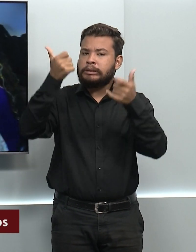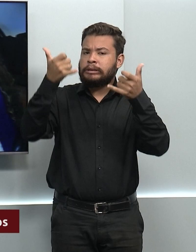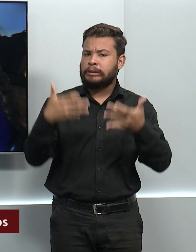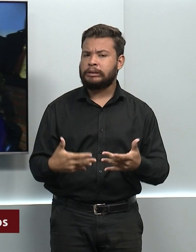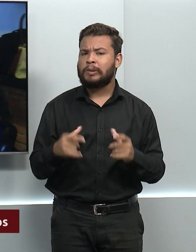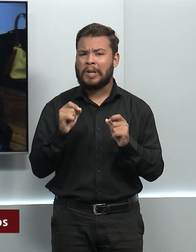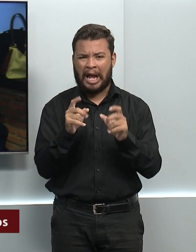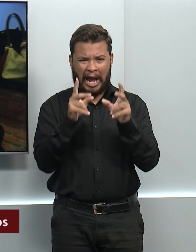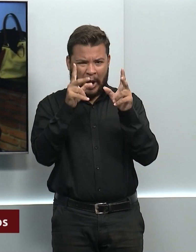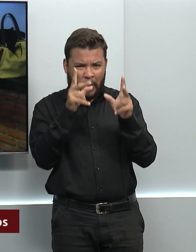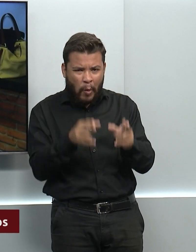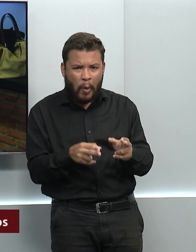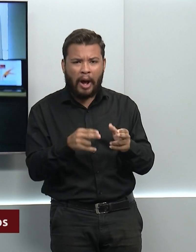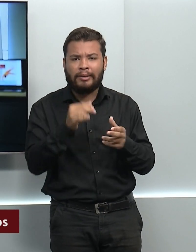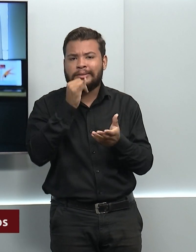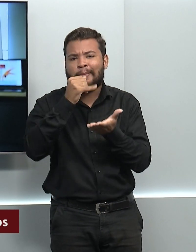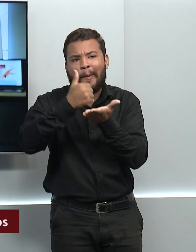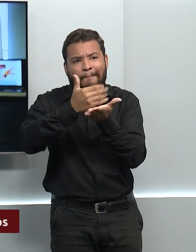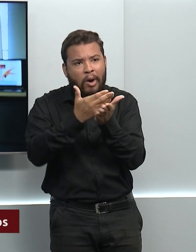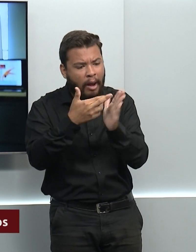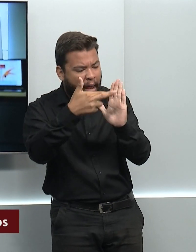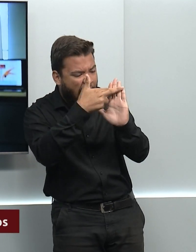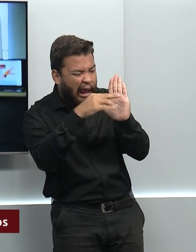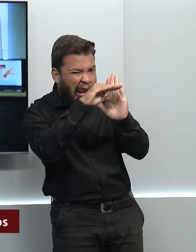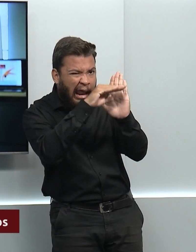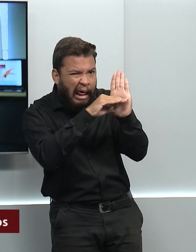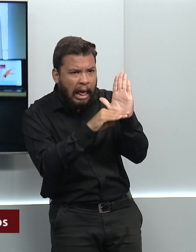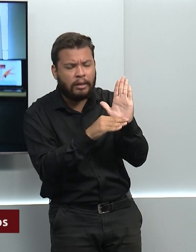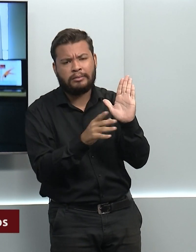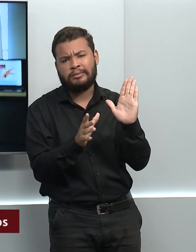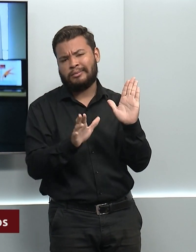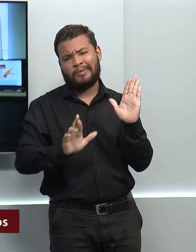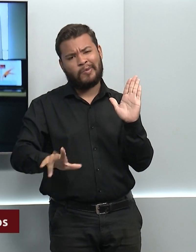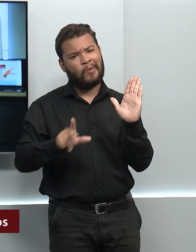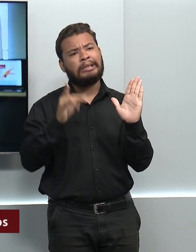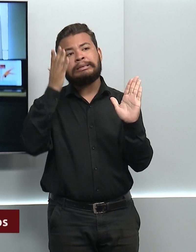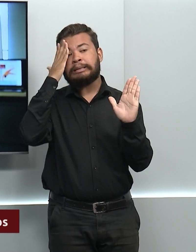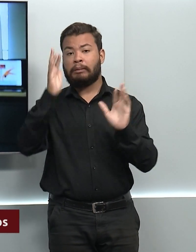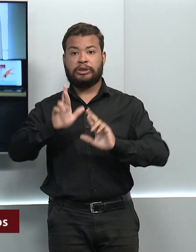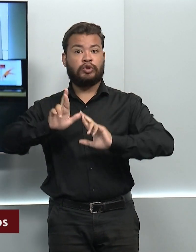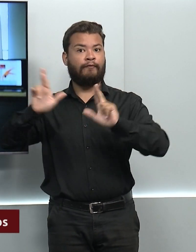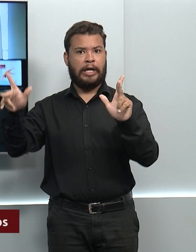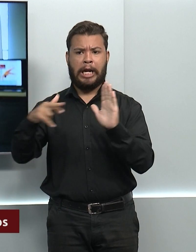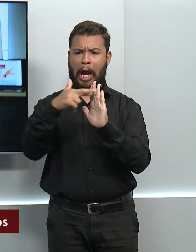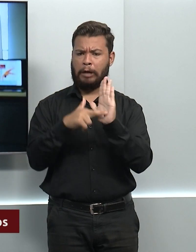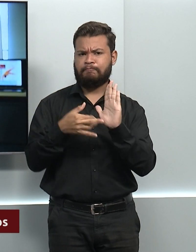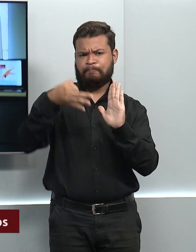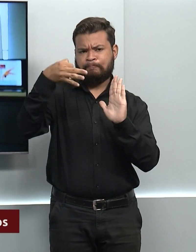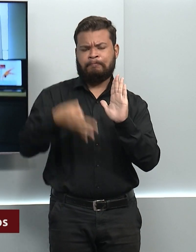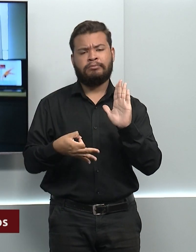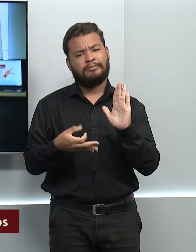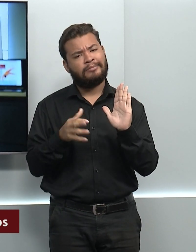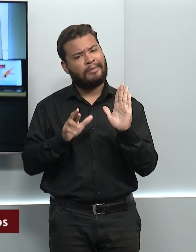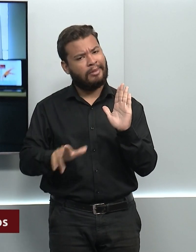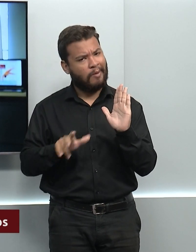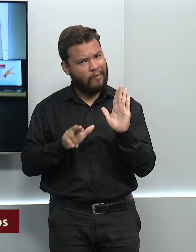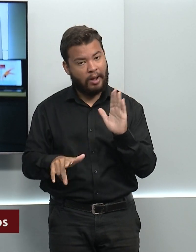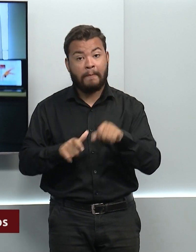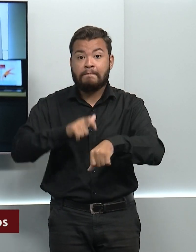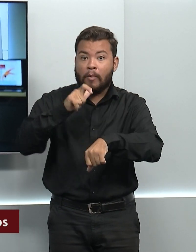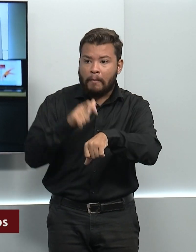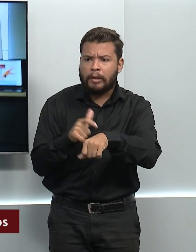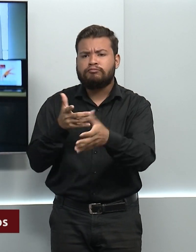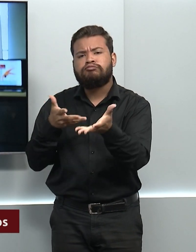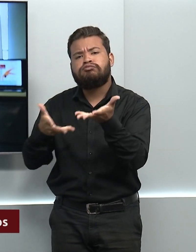receita de bolo, né? Porque a gente compreende que isso não existe. Então o grupo ele é pensado para ser um espaço de troca,